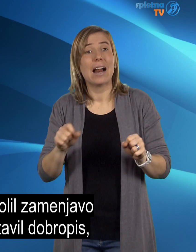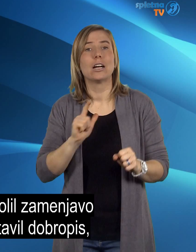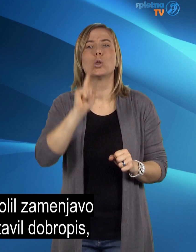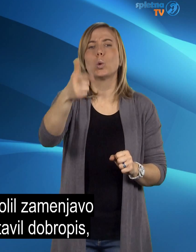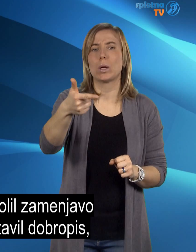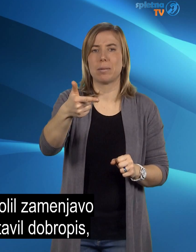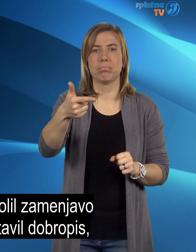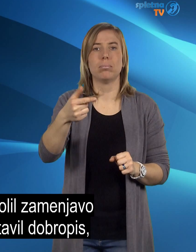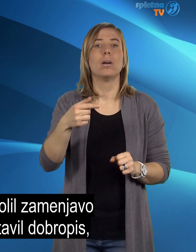vrnil kupnino.